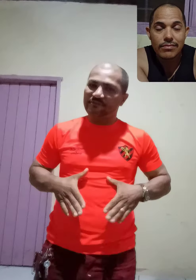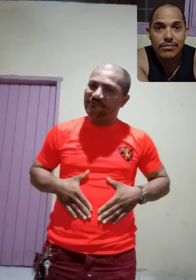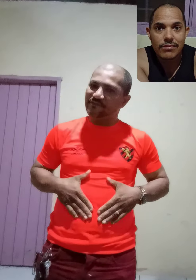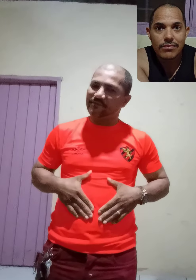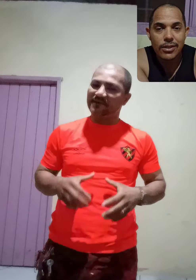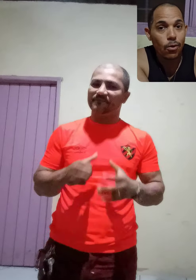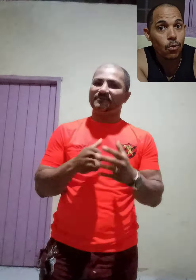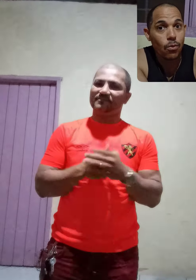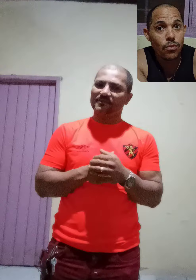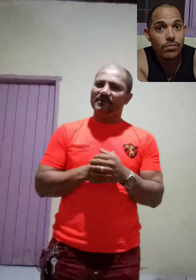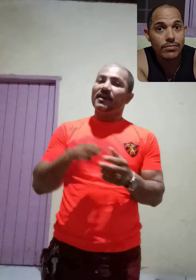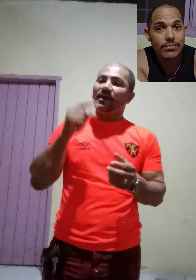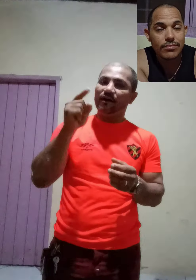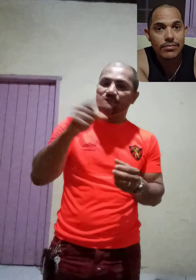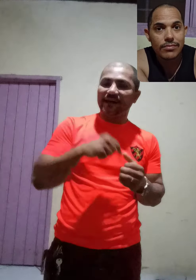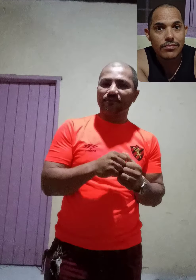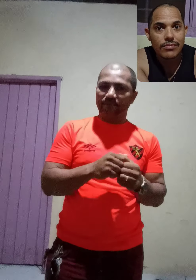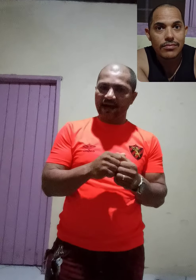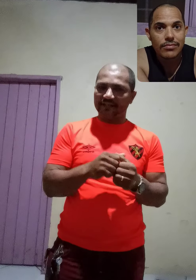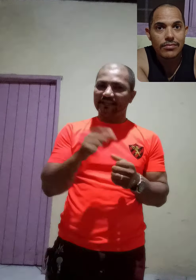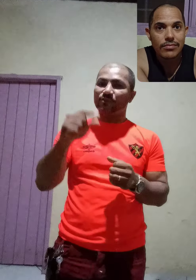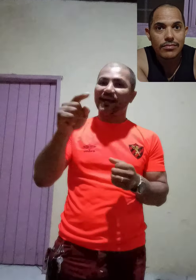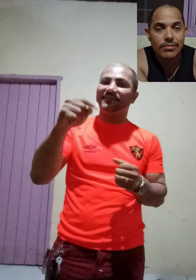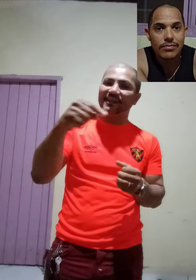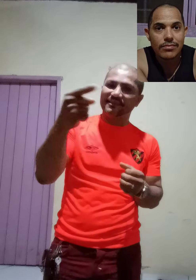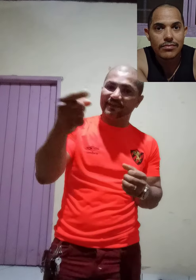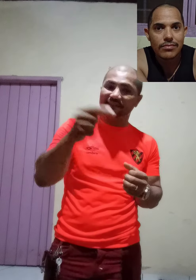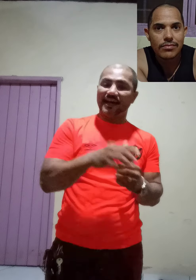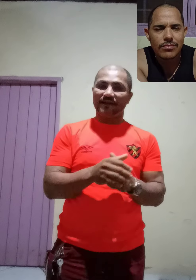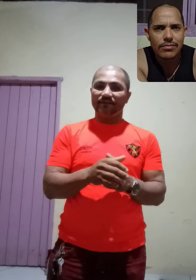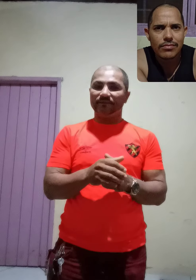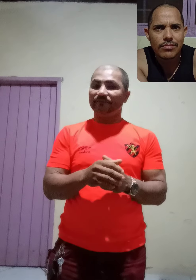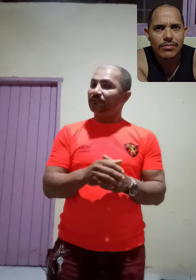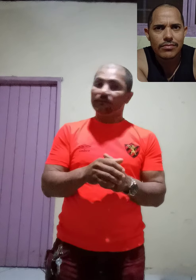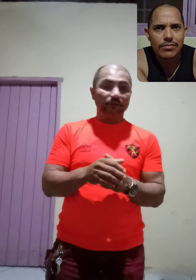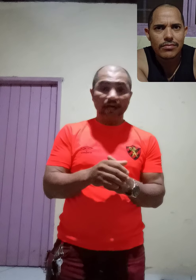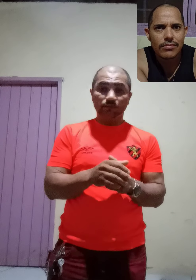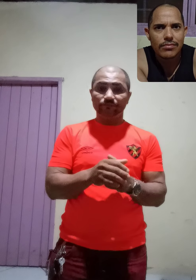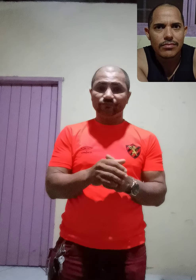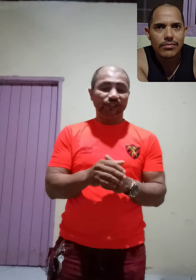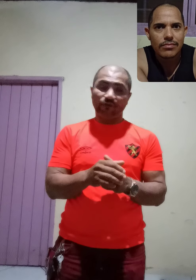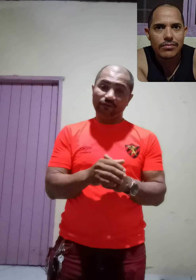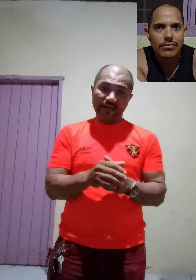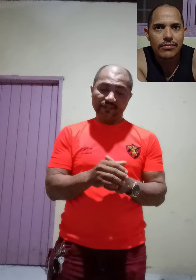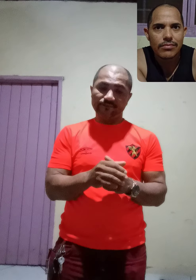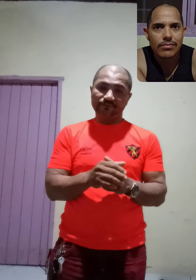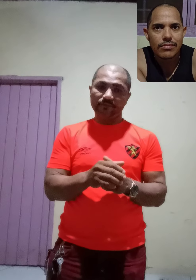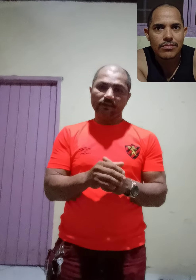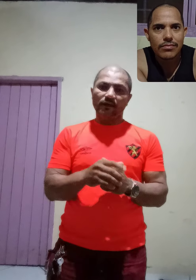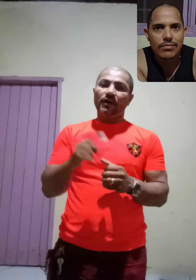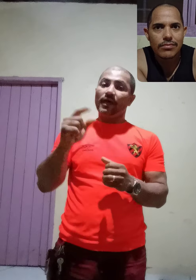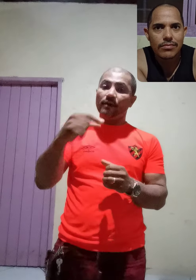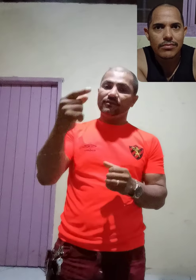fome. Eu faço parte da sua cadeia alimentar? Não, você não faz. Eu lhe fiz